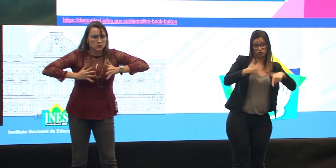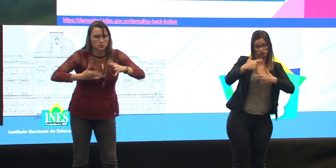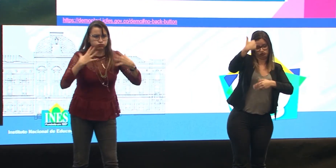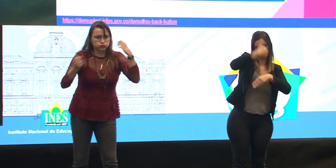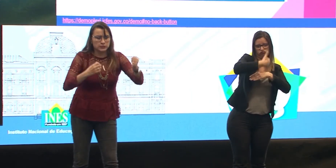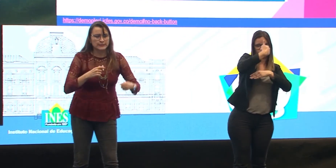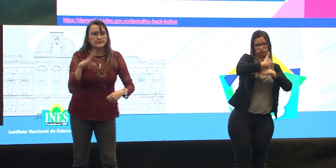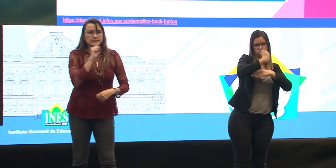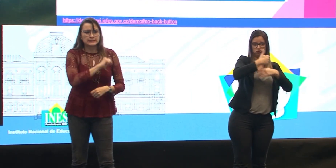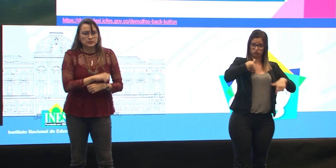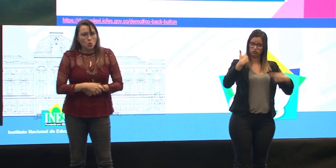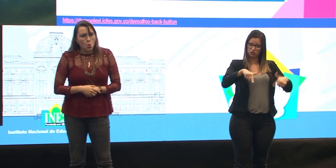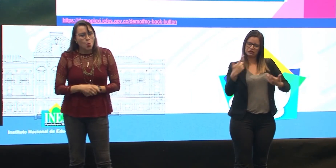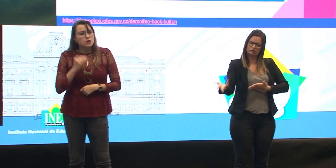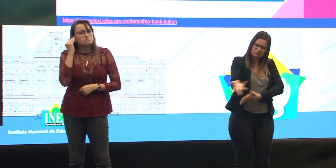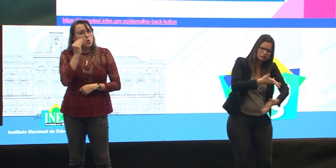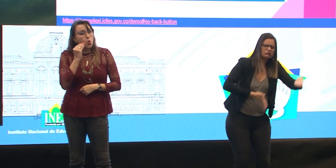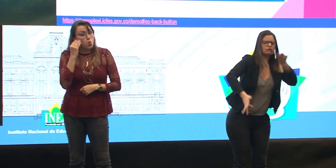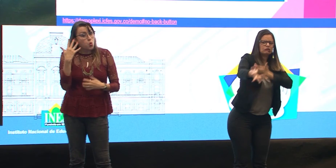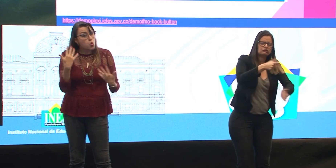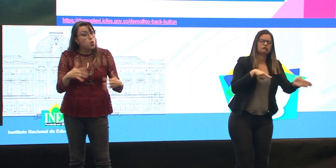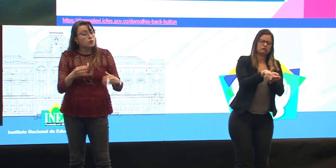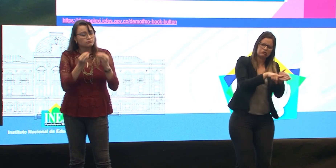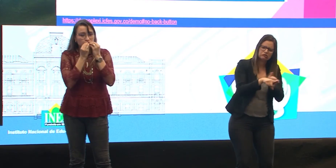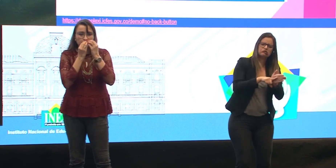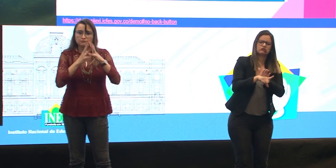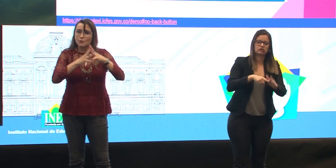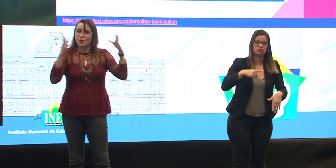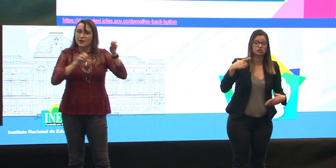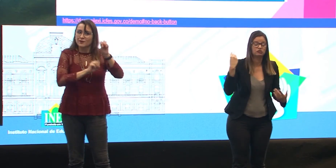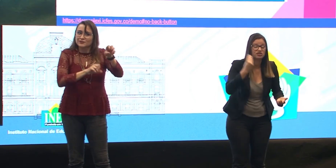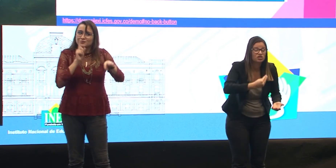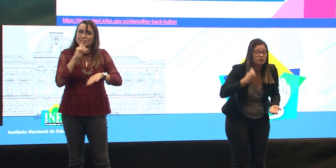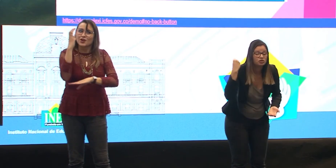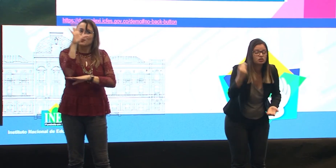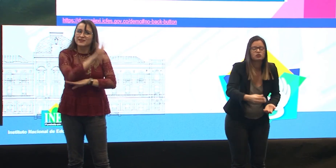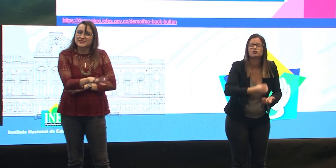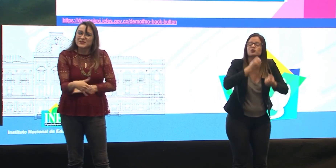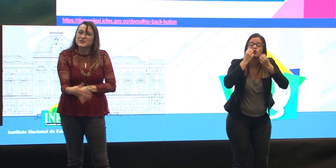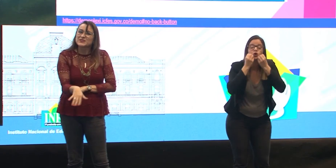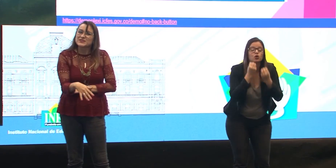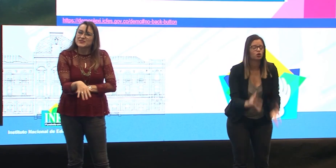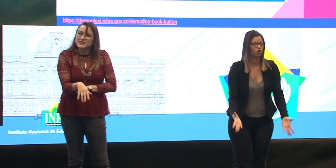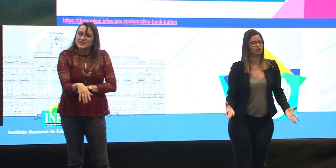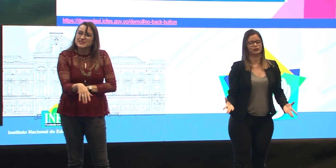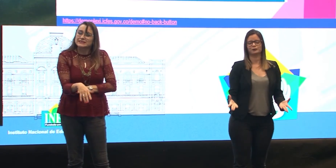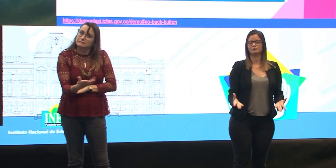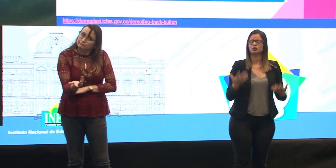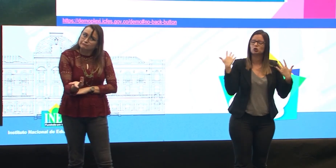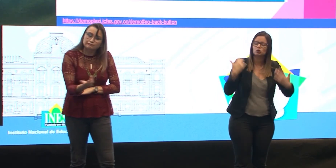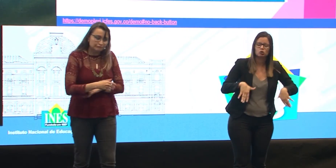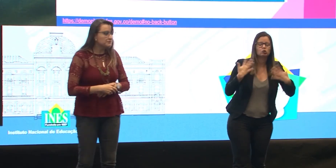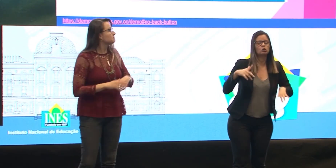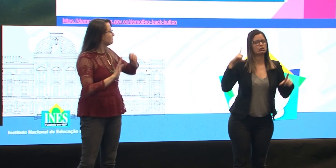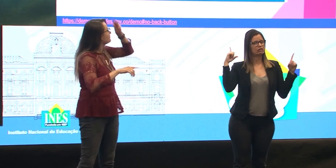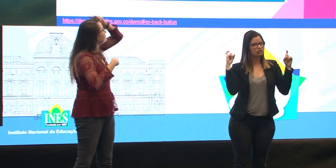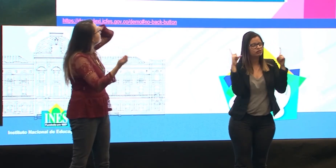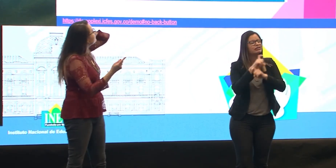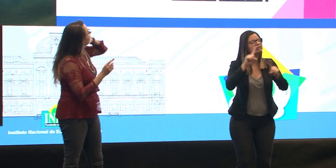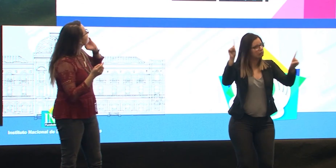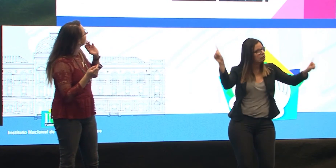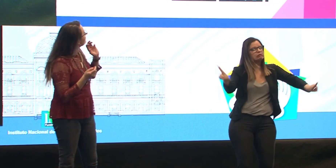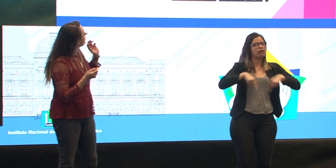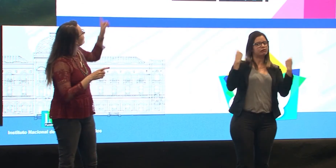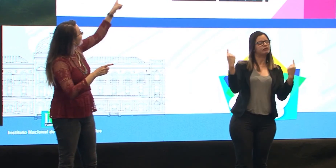de tradução das questões, uma experiência extremamente enriquecedora e que ajudou muito a educação de surdos na